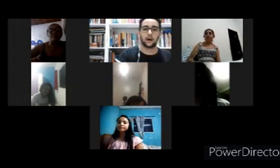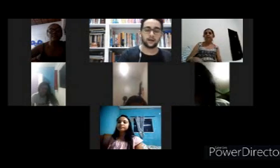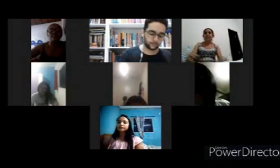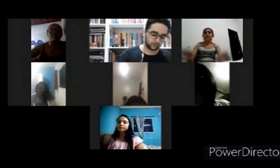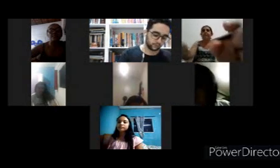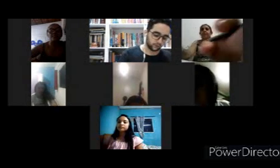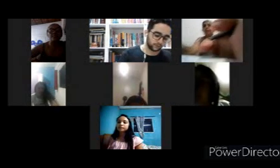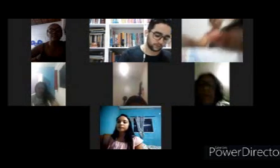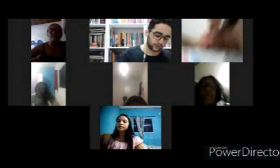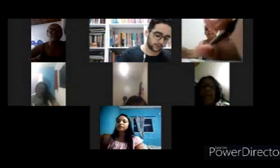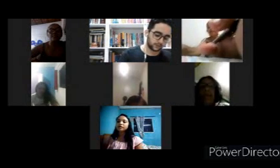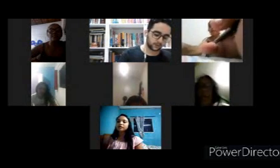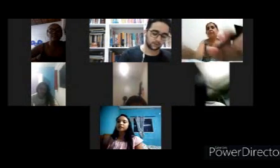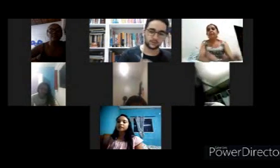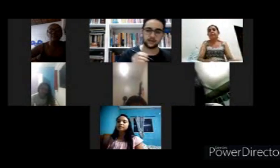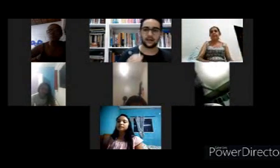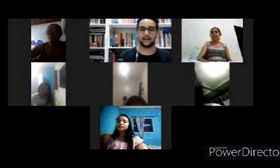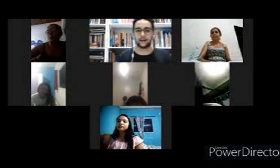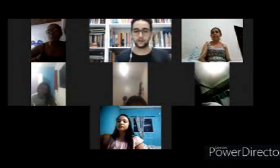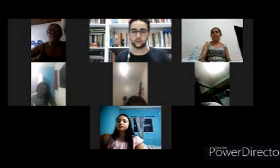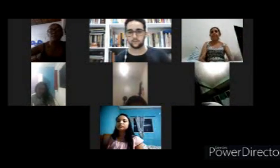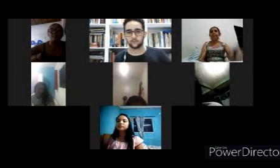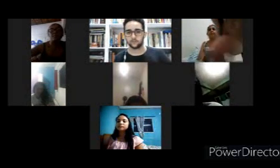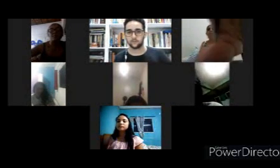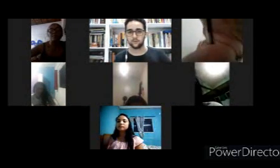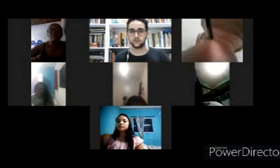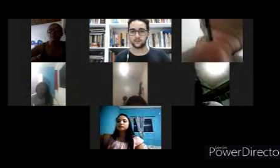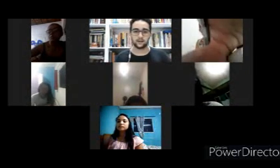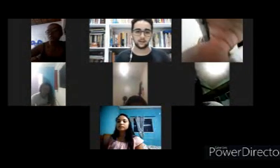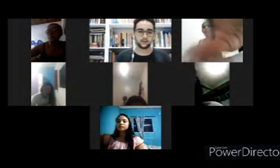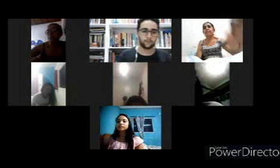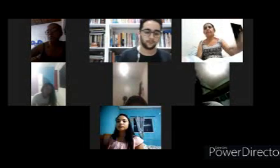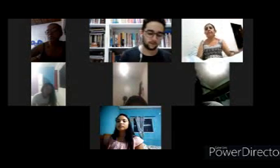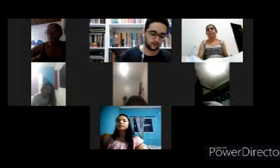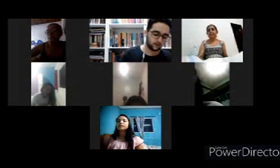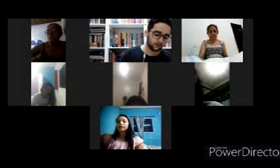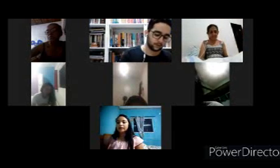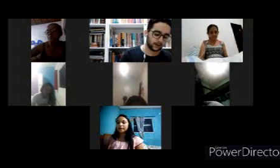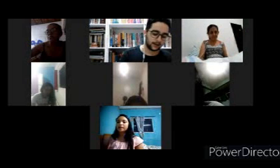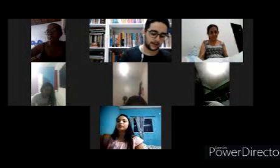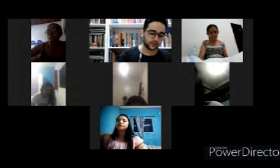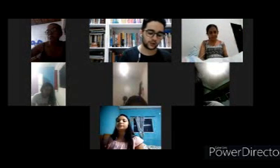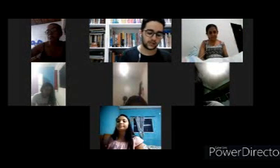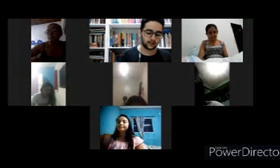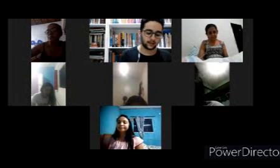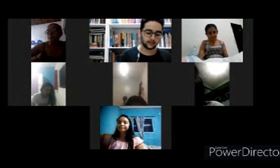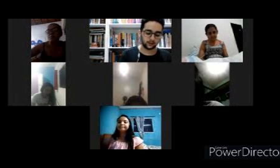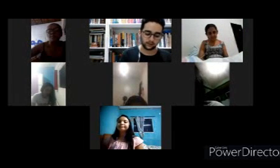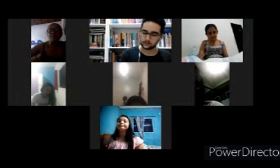Aí depois do nome de vocês vão dizer a idade de vocês. Porque aí a gente já treina saudação,